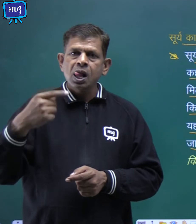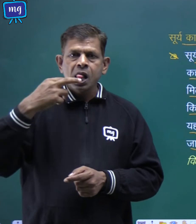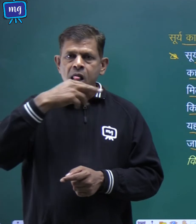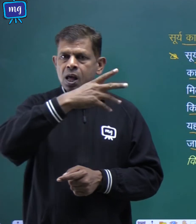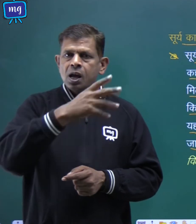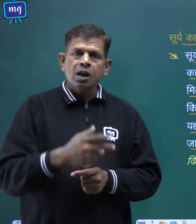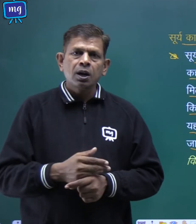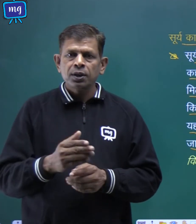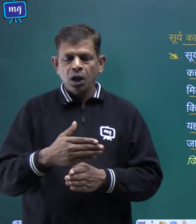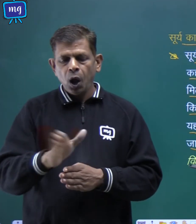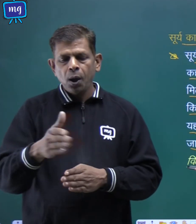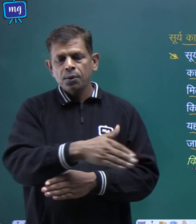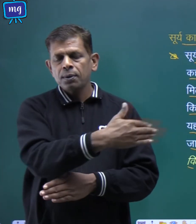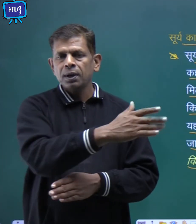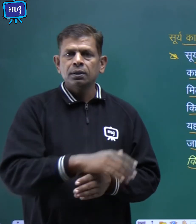वर्ण विक्षेपण